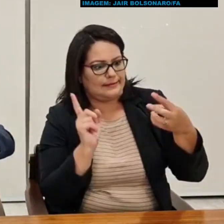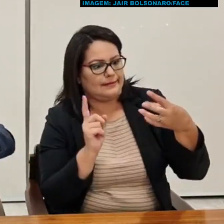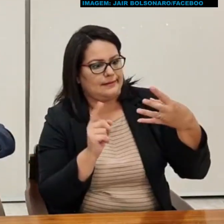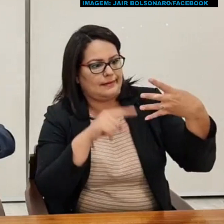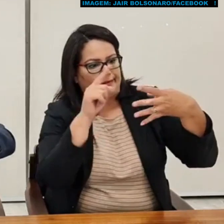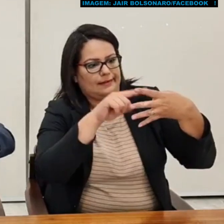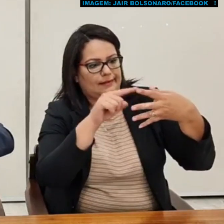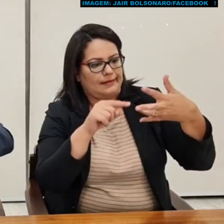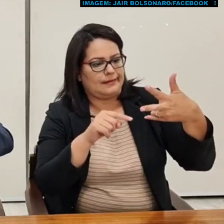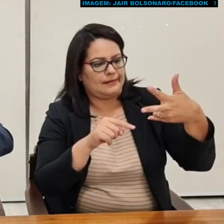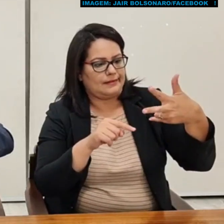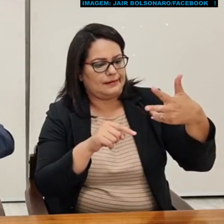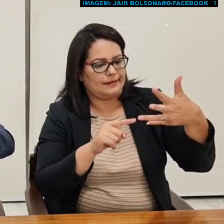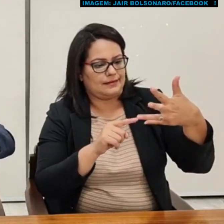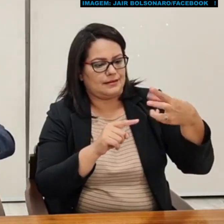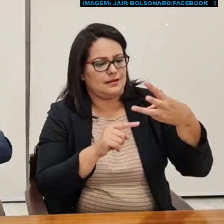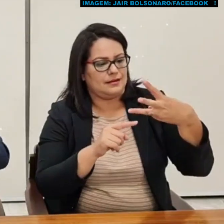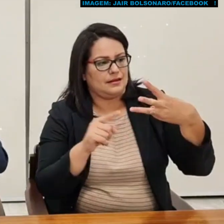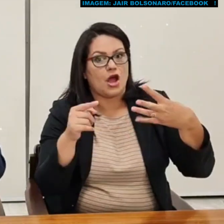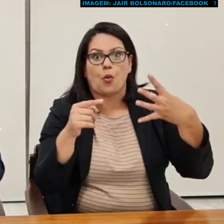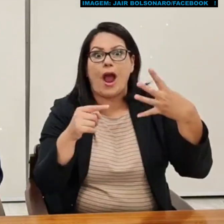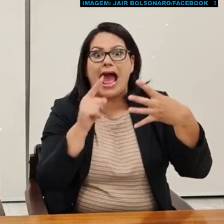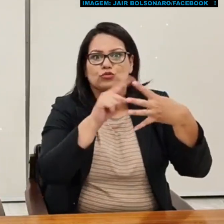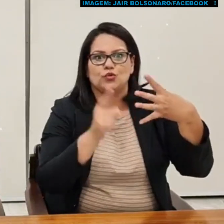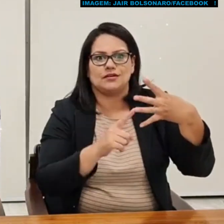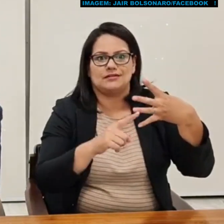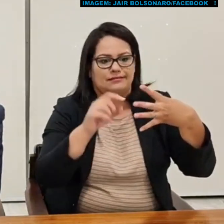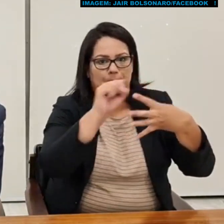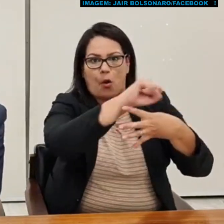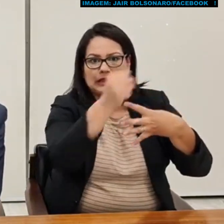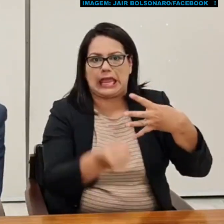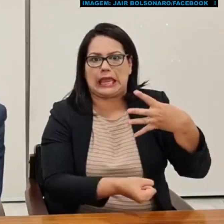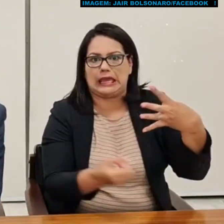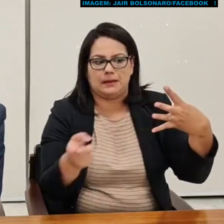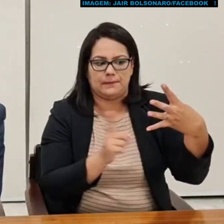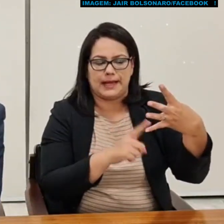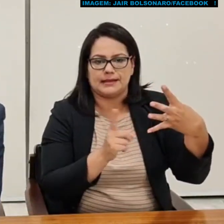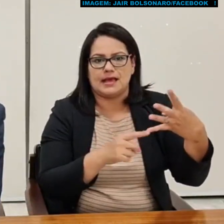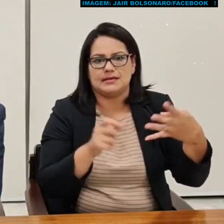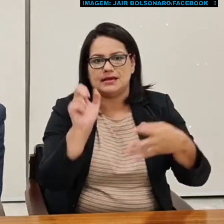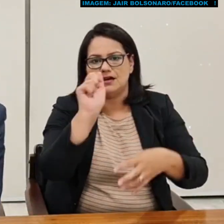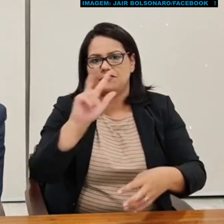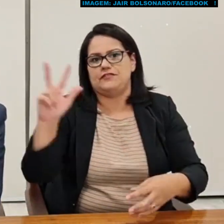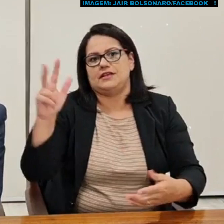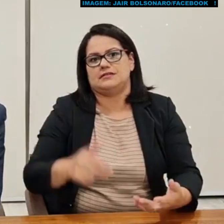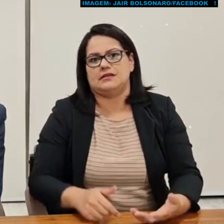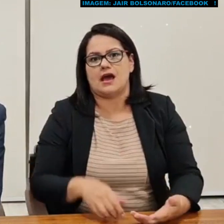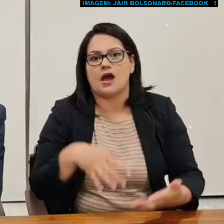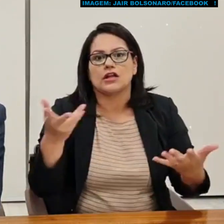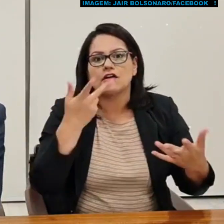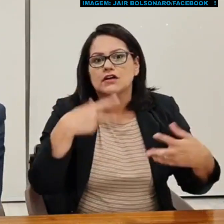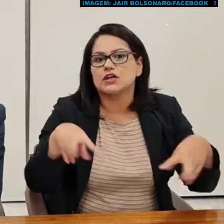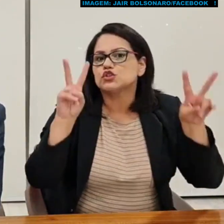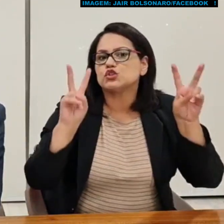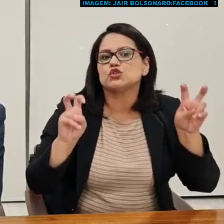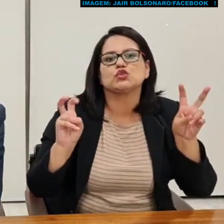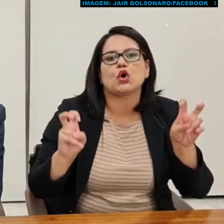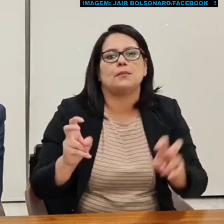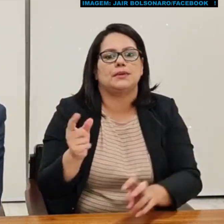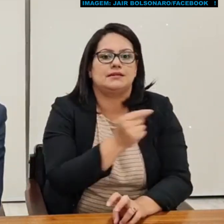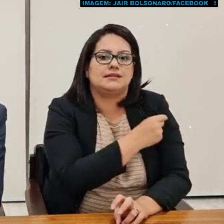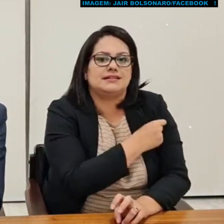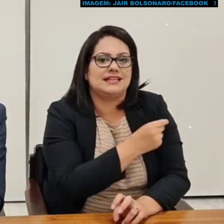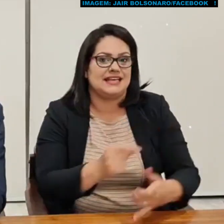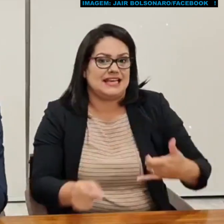no Brasil, né? É a dona da verdade em tudo. Inclusive, já se fala agora na terceira dose, a dose de reforço para crianças